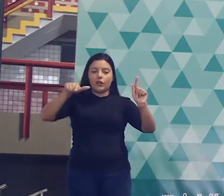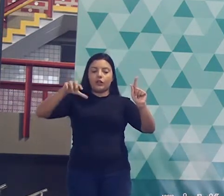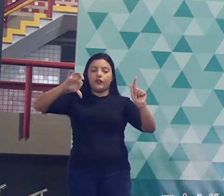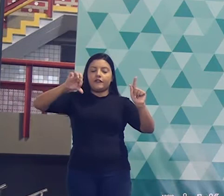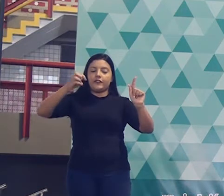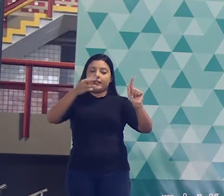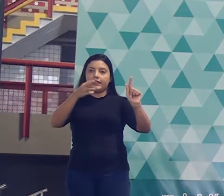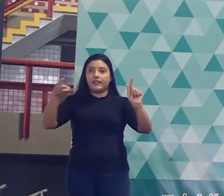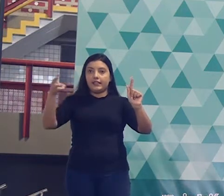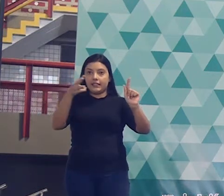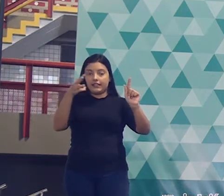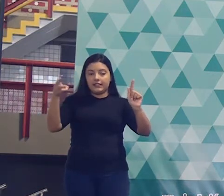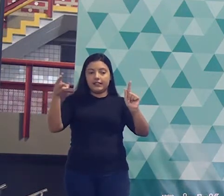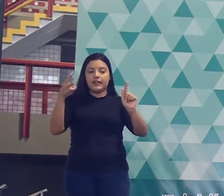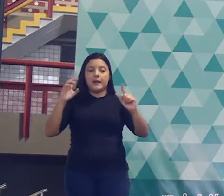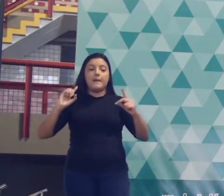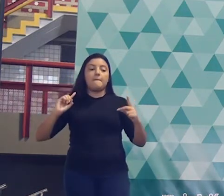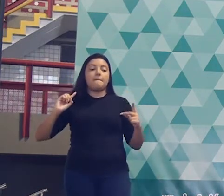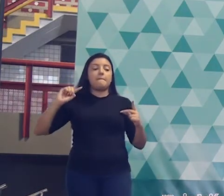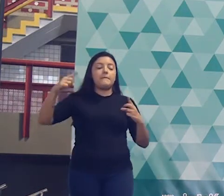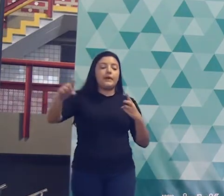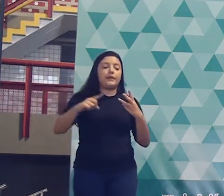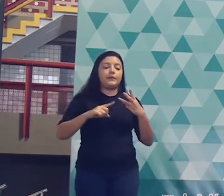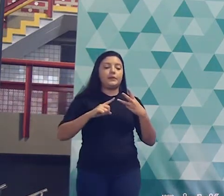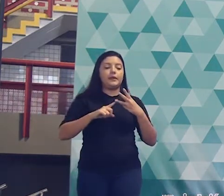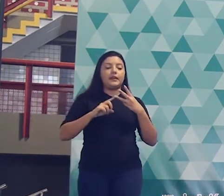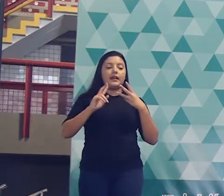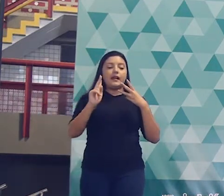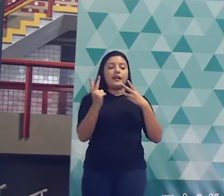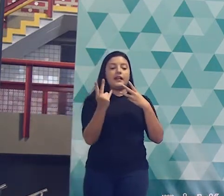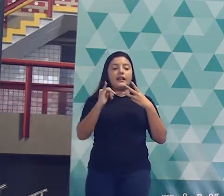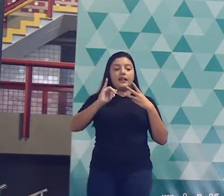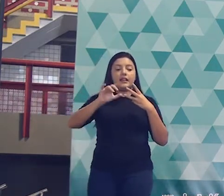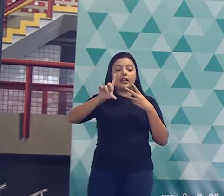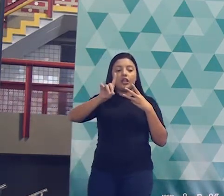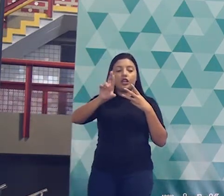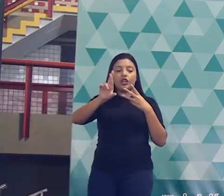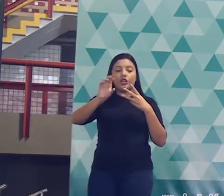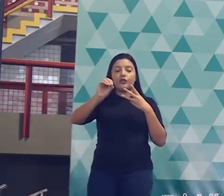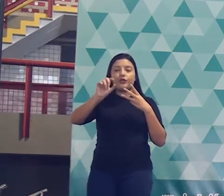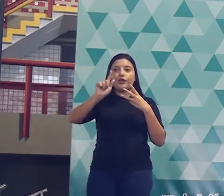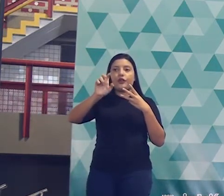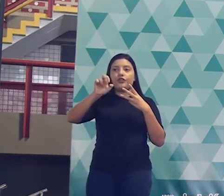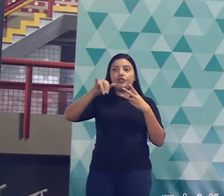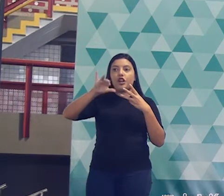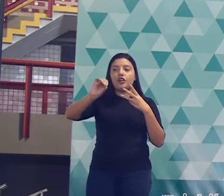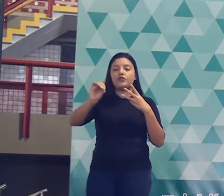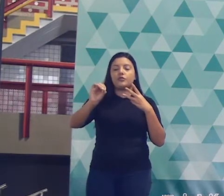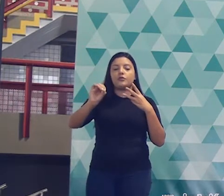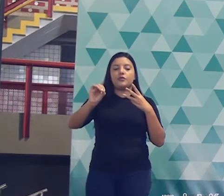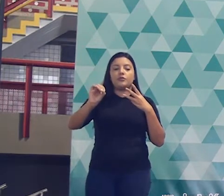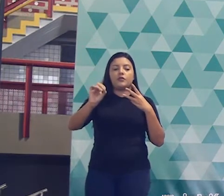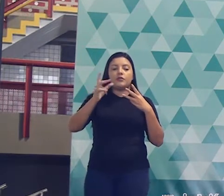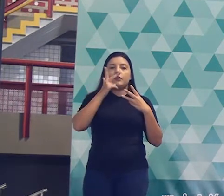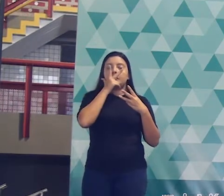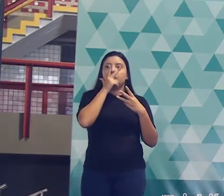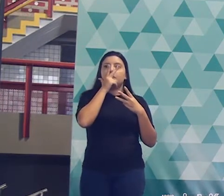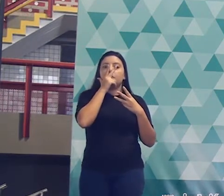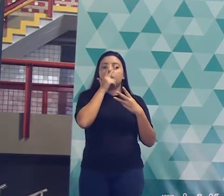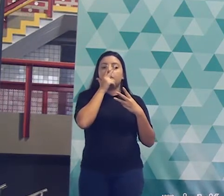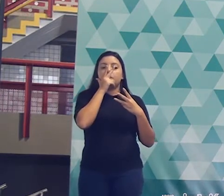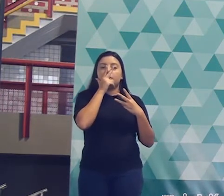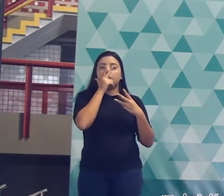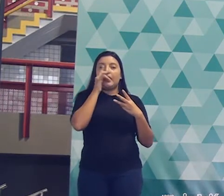51.933. Olha o próximo combustível, hidrogênio. Galera, hidrogênio, bota um coração gigante